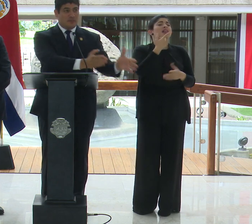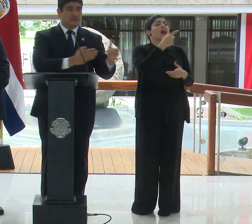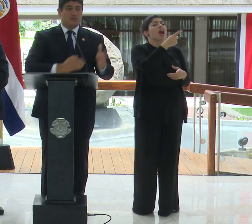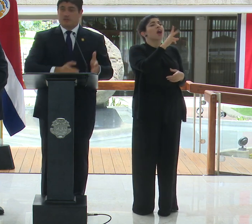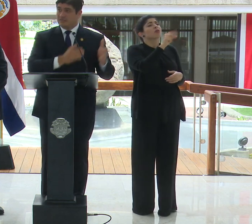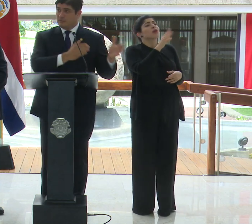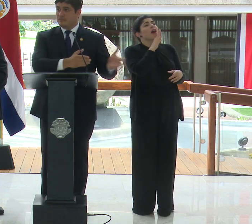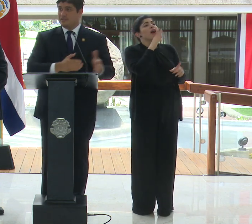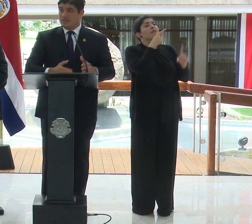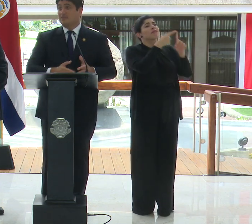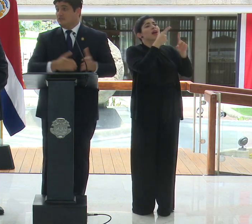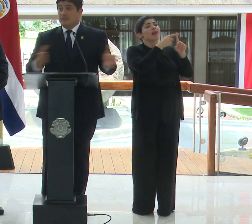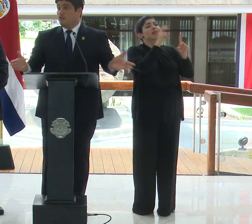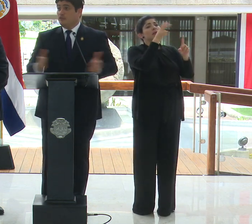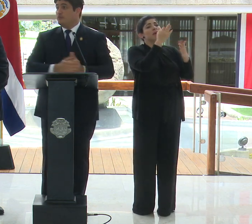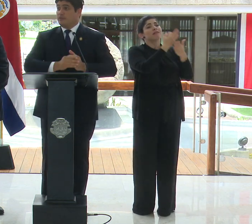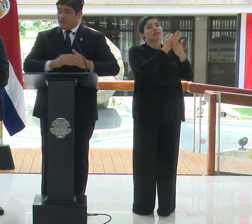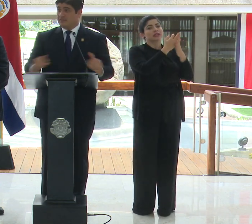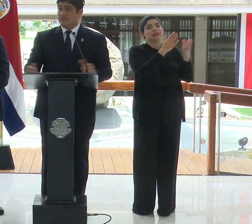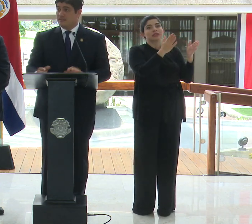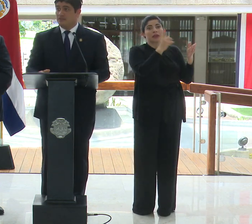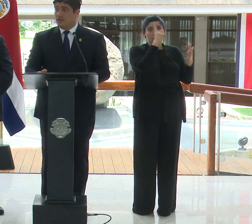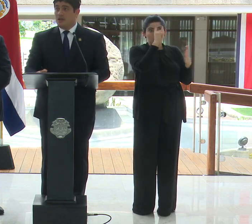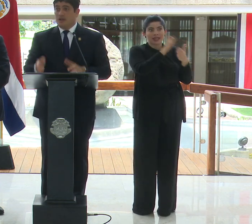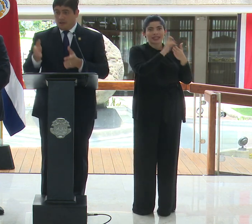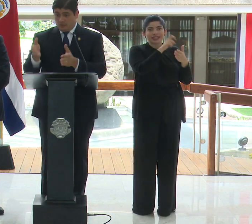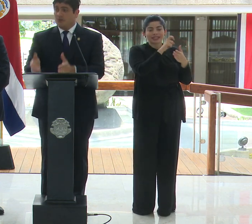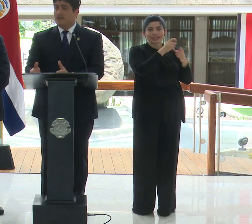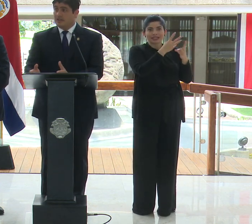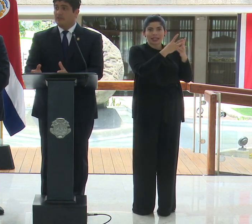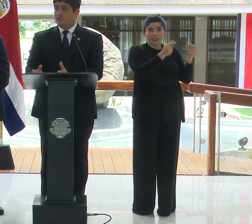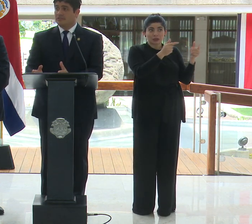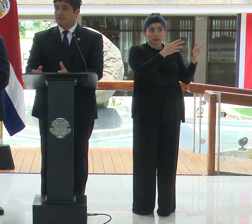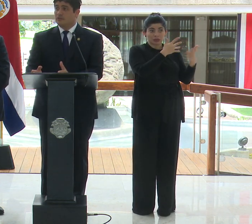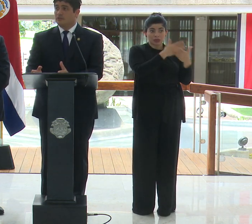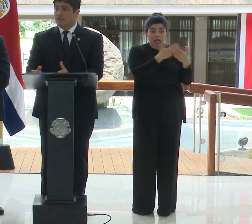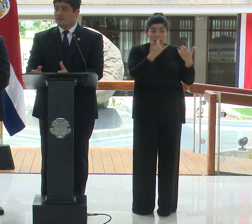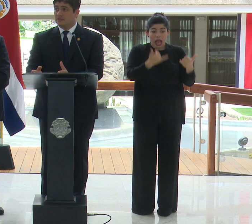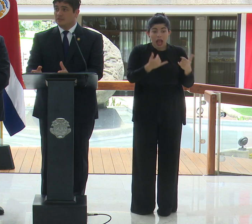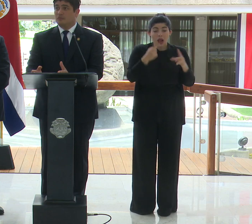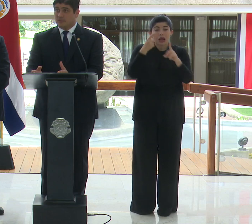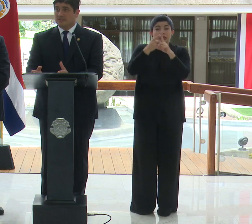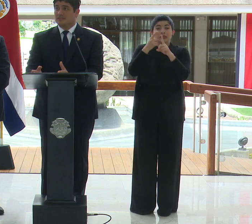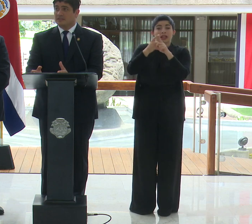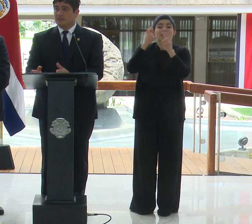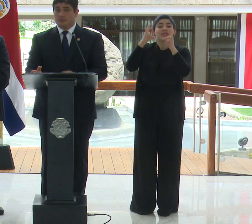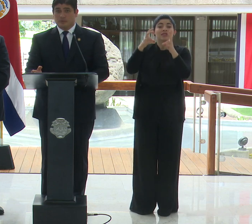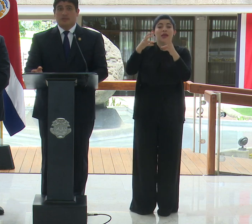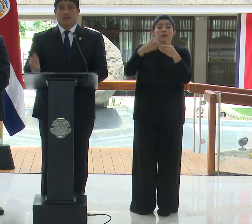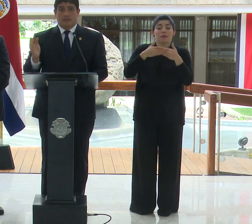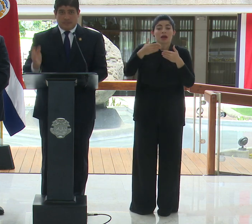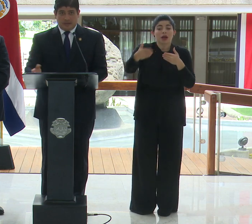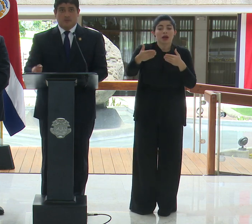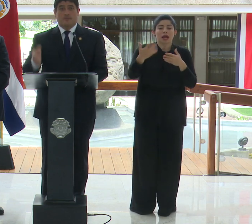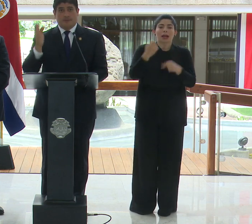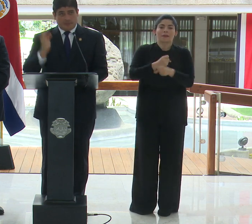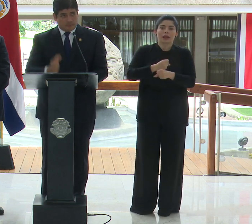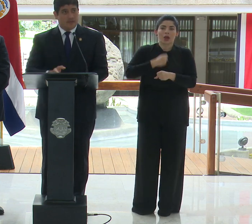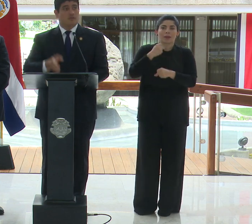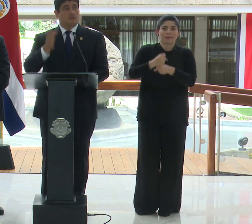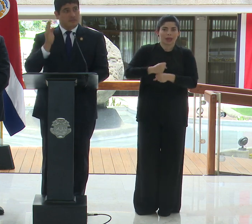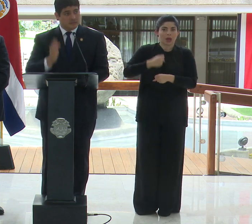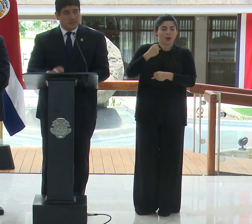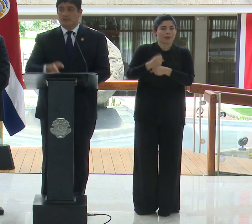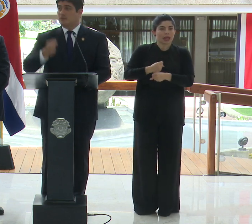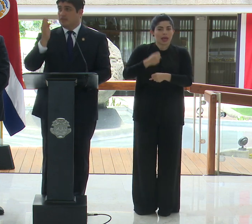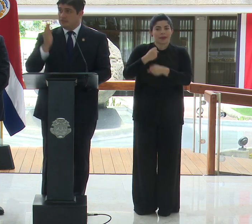muy monotemático con el tema fiscal, sí, lo fui porque había que hacerlo. Hoy, ¿en qué vamos a ser monotemáticos? Por bastante tiempo. Empleo,